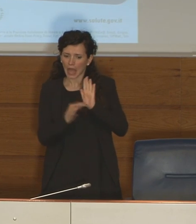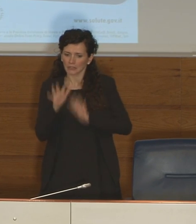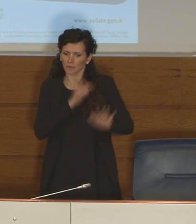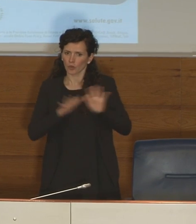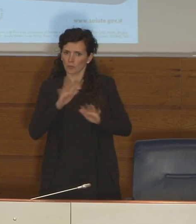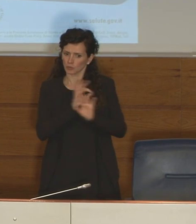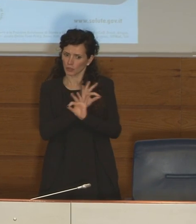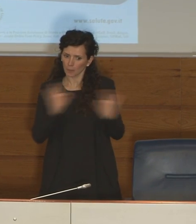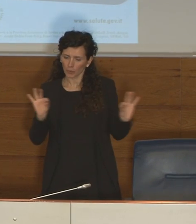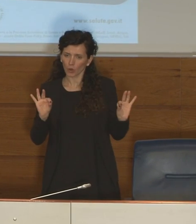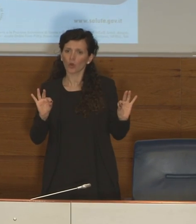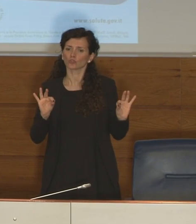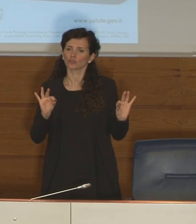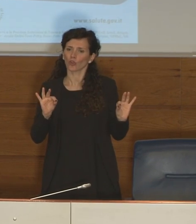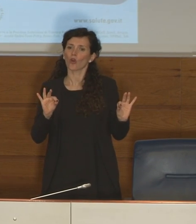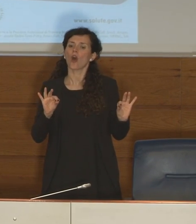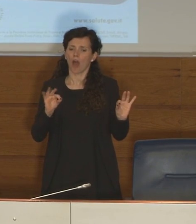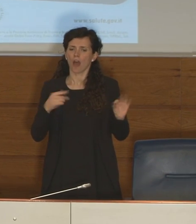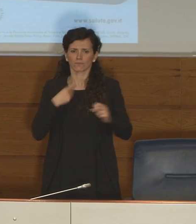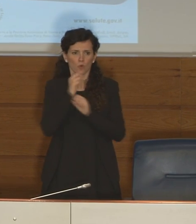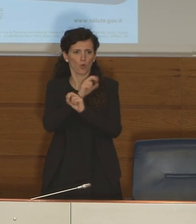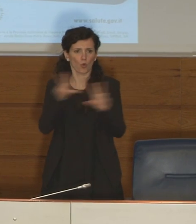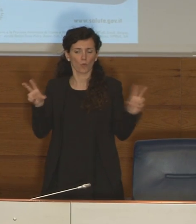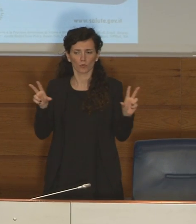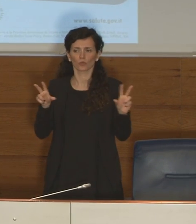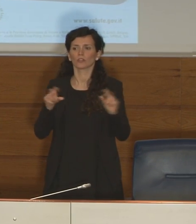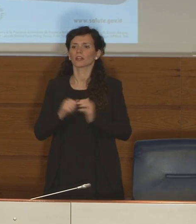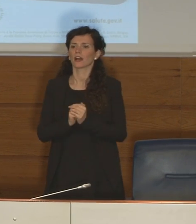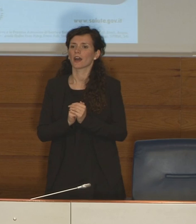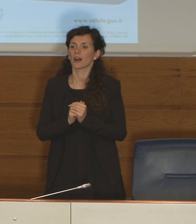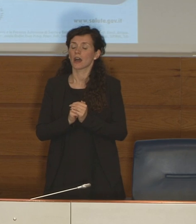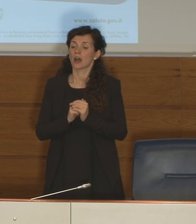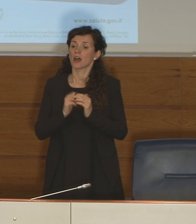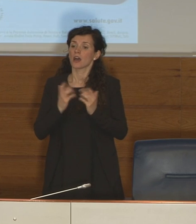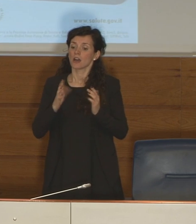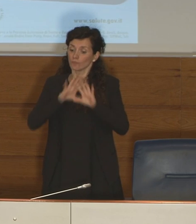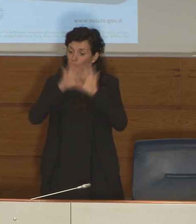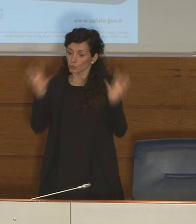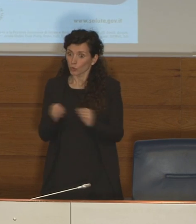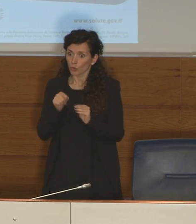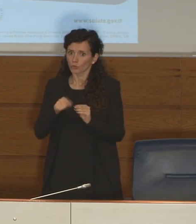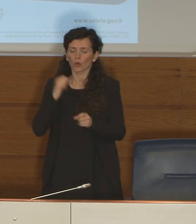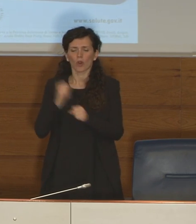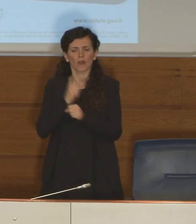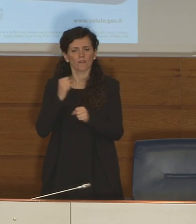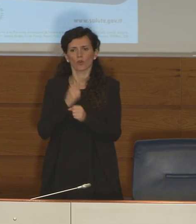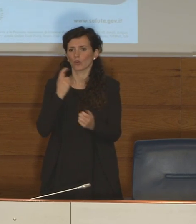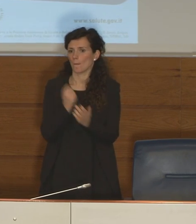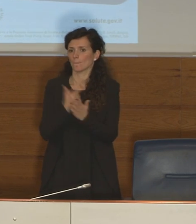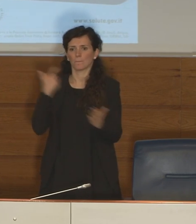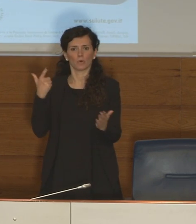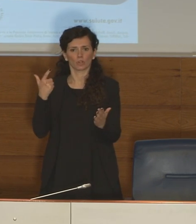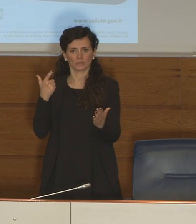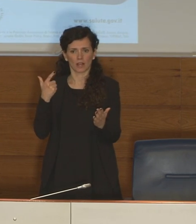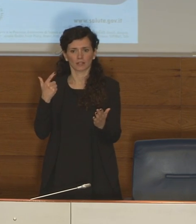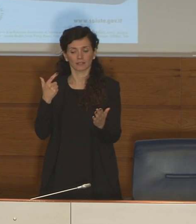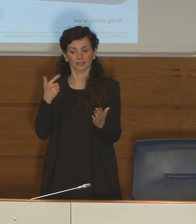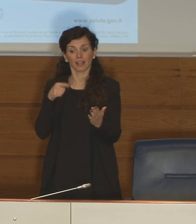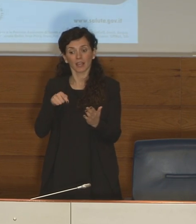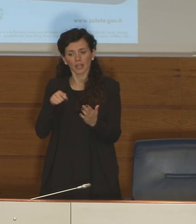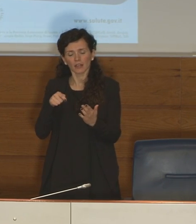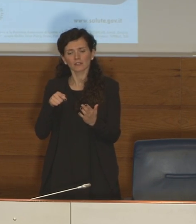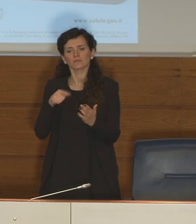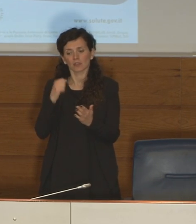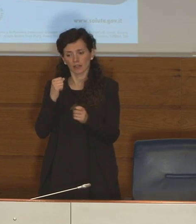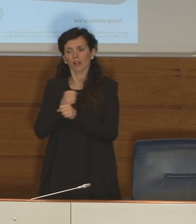non comunicargli però questo è un lavoro importante che si aggiunge al lavoro che è stato